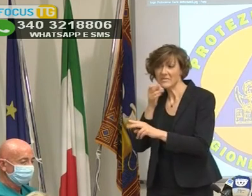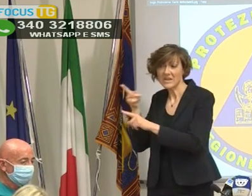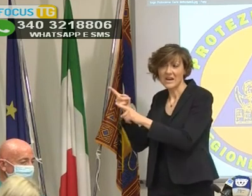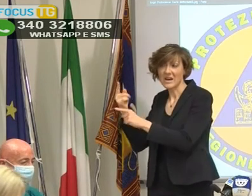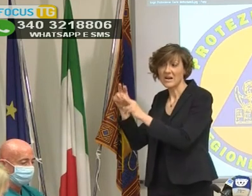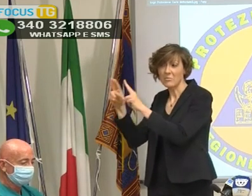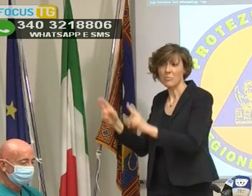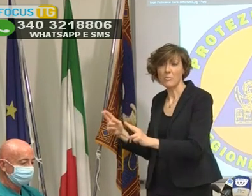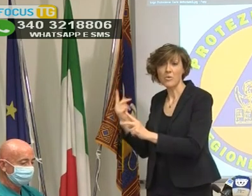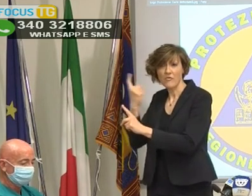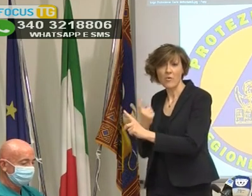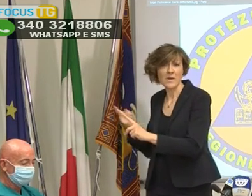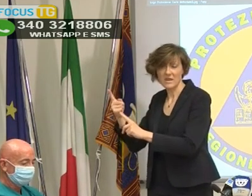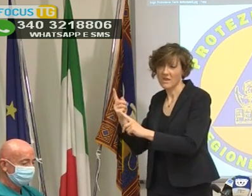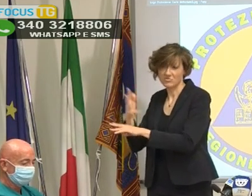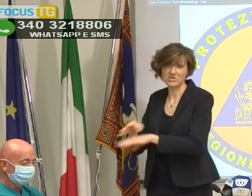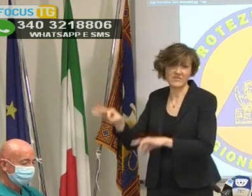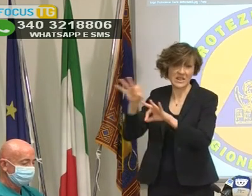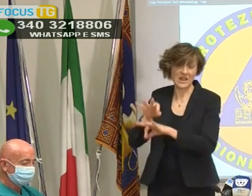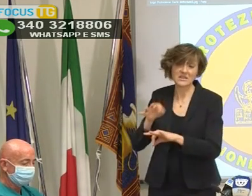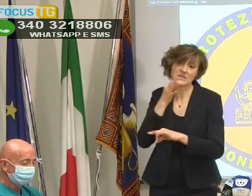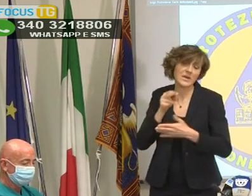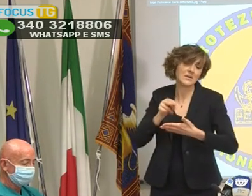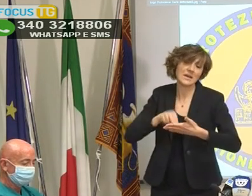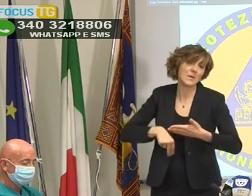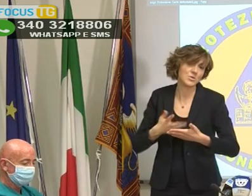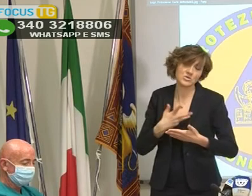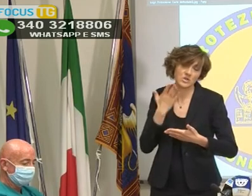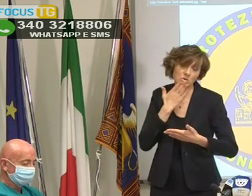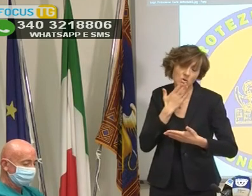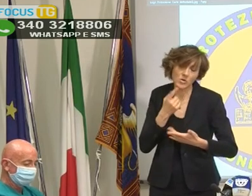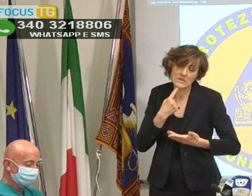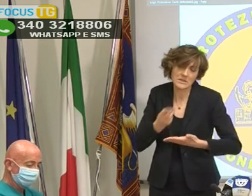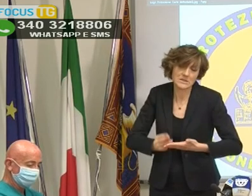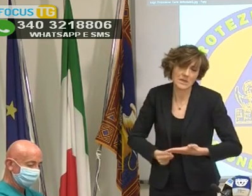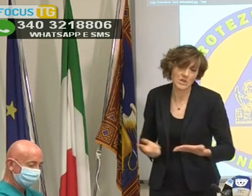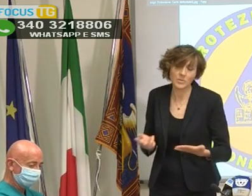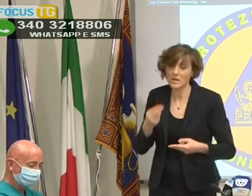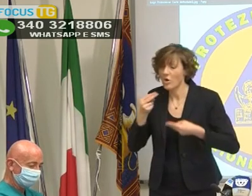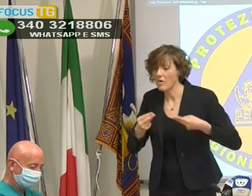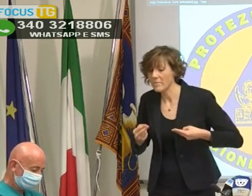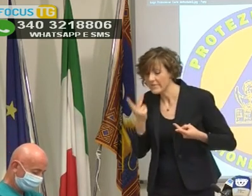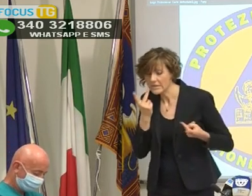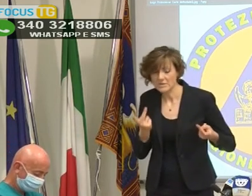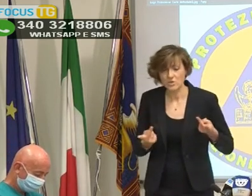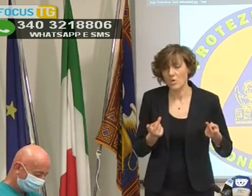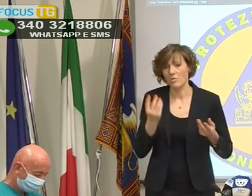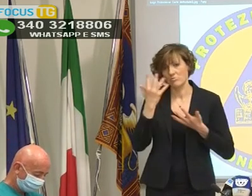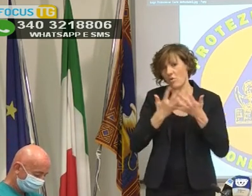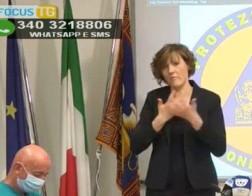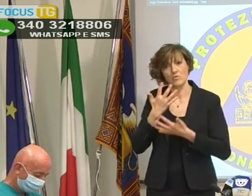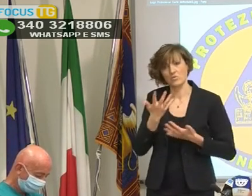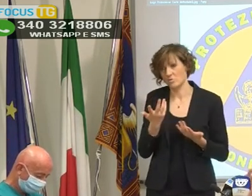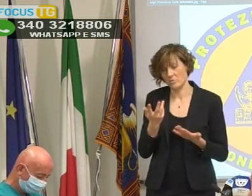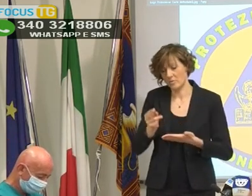caso, e questo è stato acclarato, è stato un errore umano purtroppo di chi ha compilato, perché vedendo i nomi ha fatto confusione,